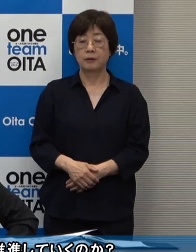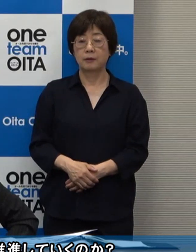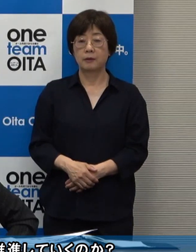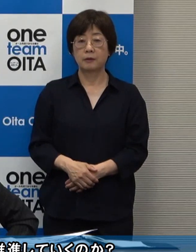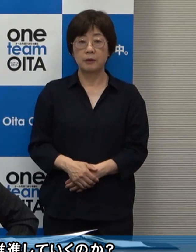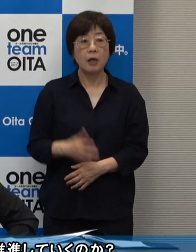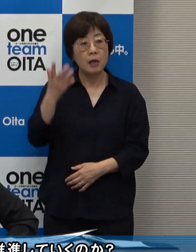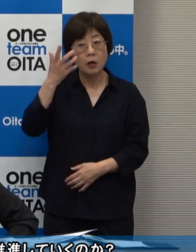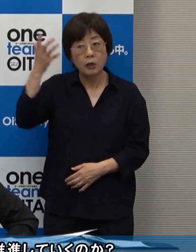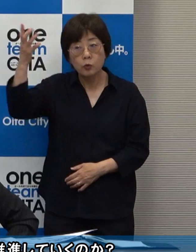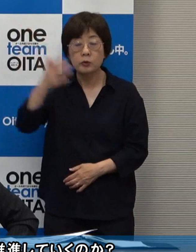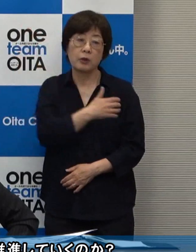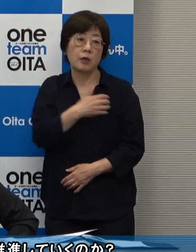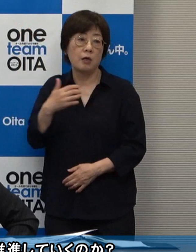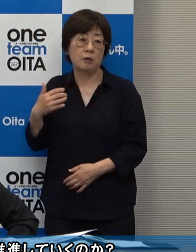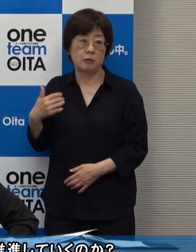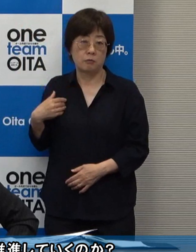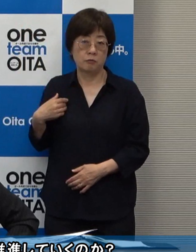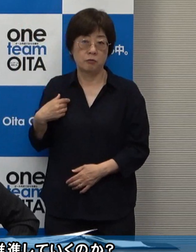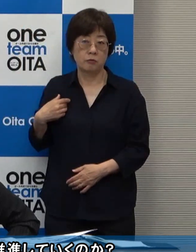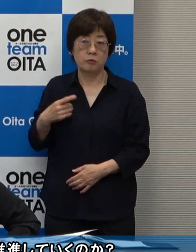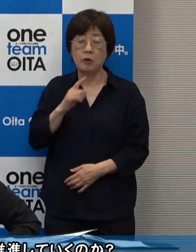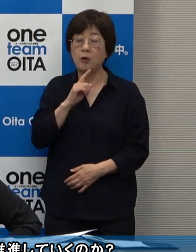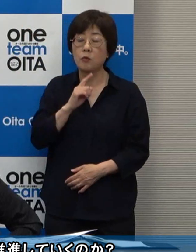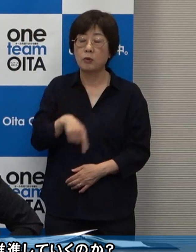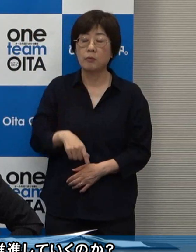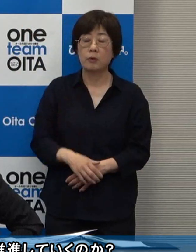可能性がある、